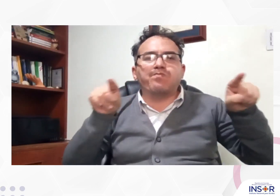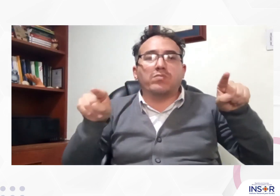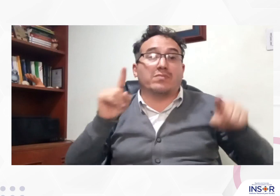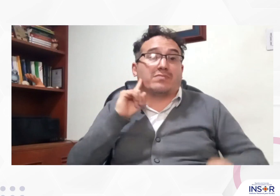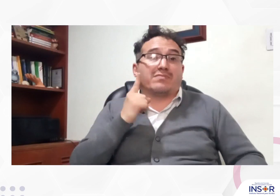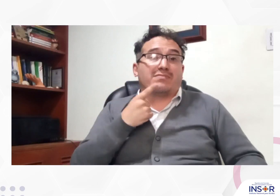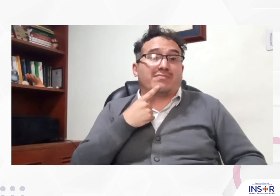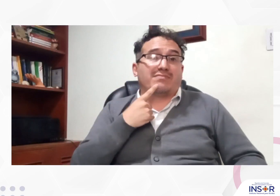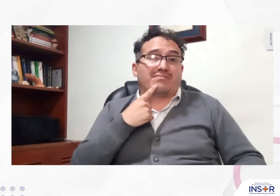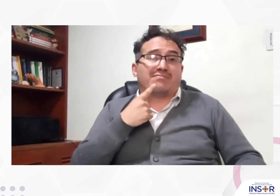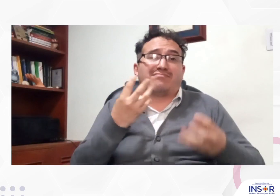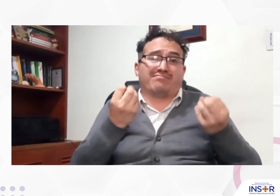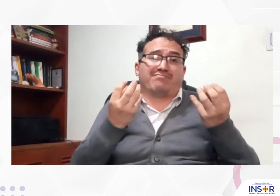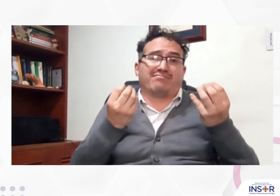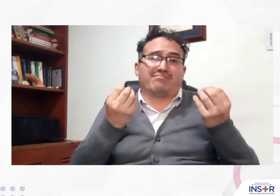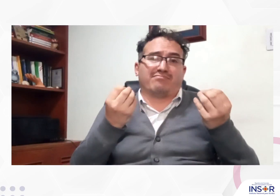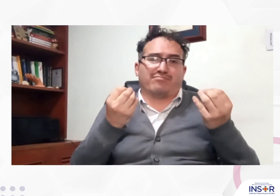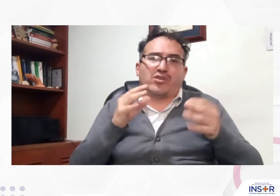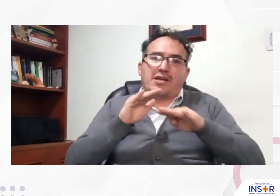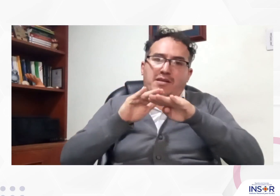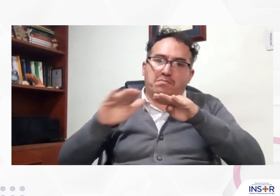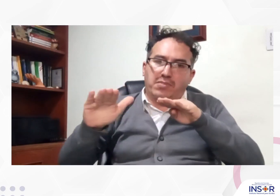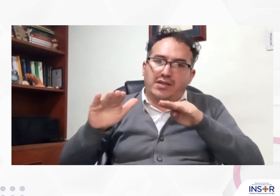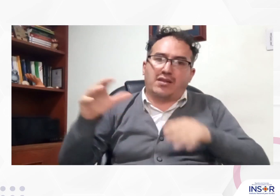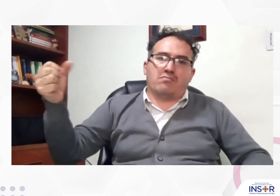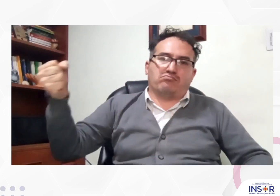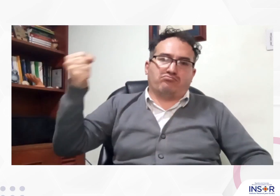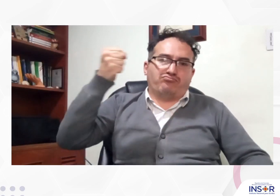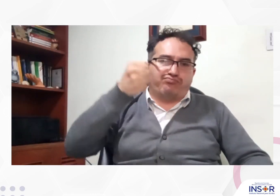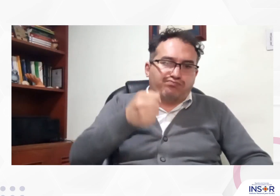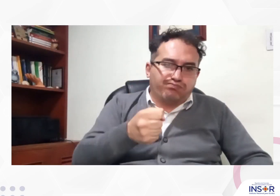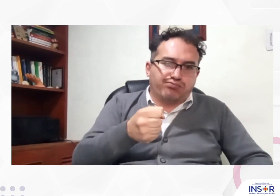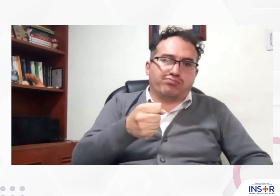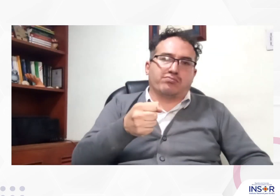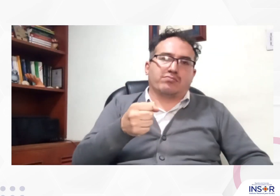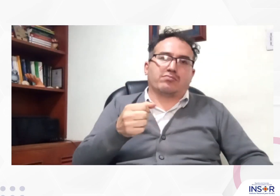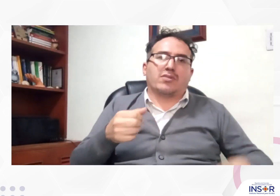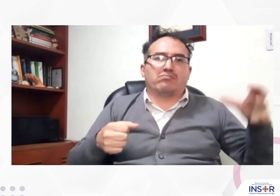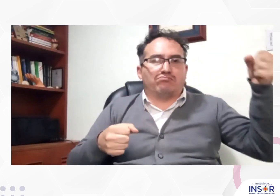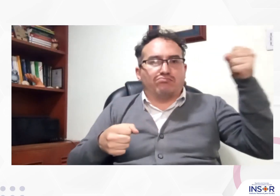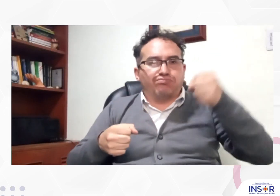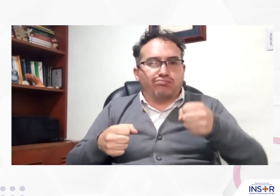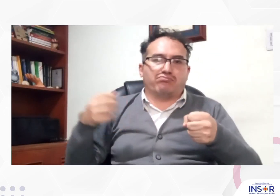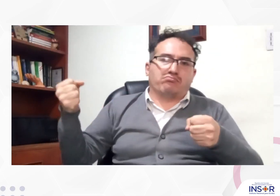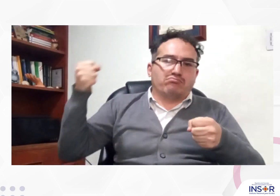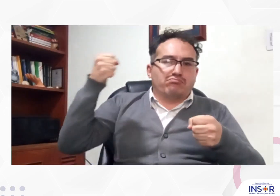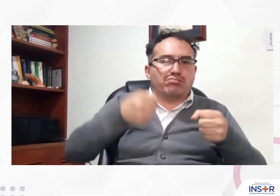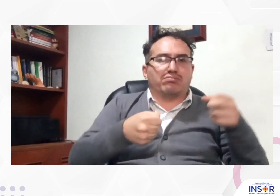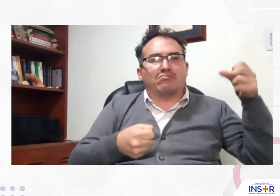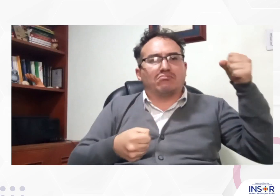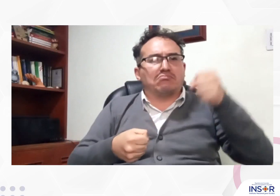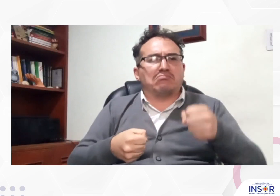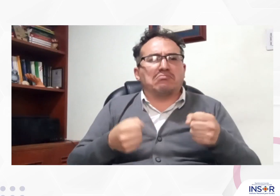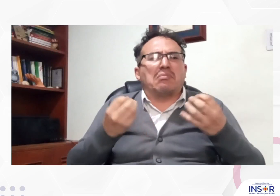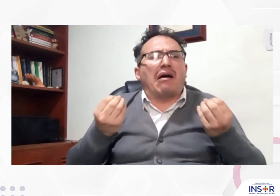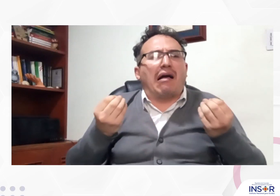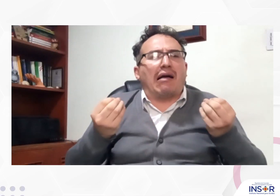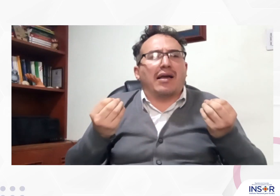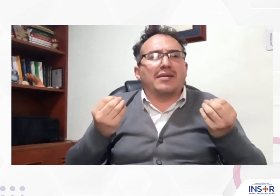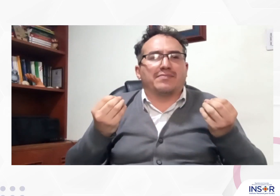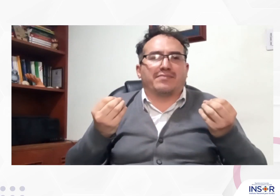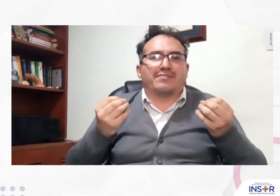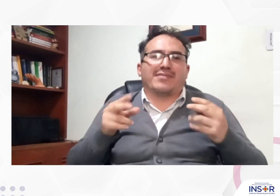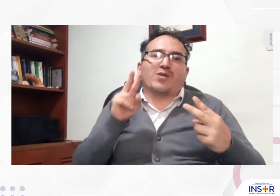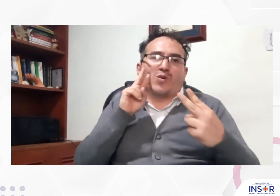pues también se piense en esas personas sordas, que inviten a más personas y autores sordos a participar de